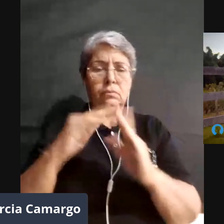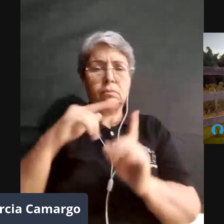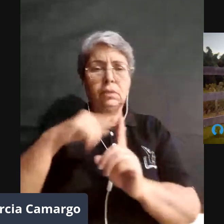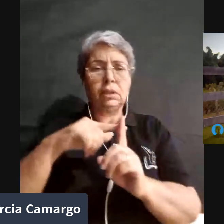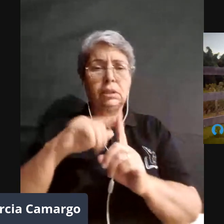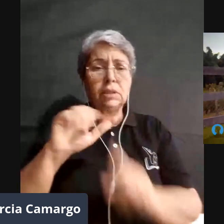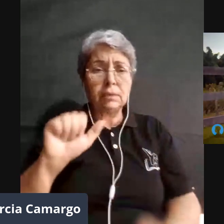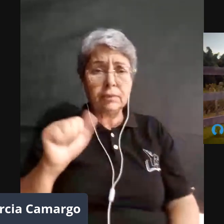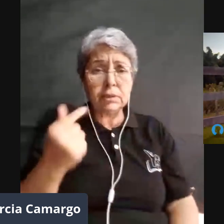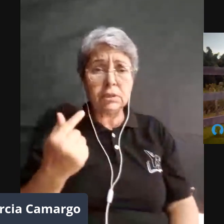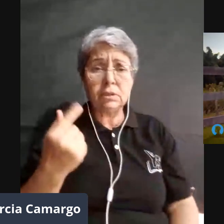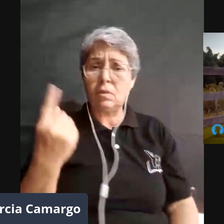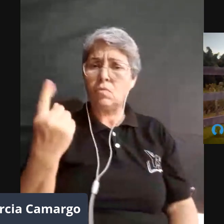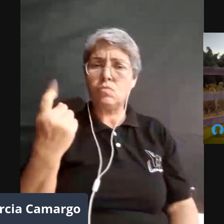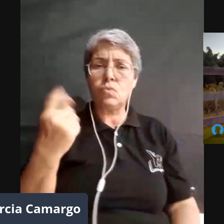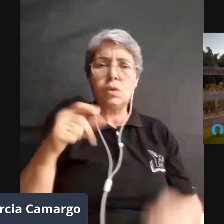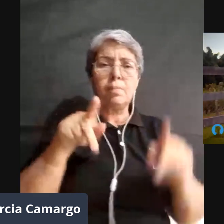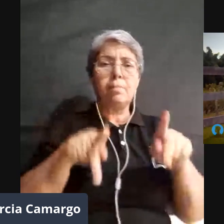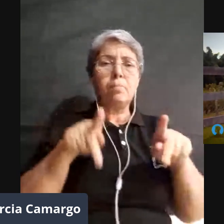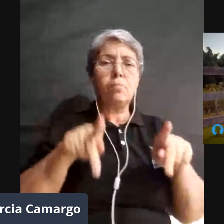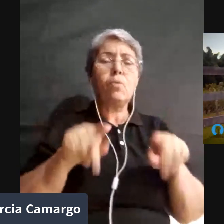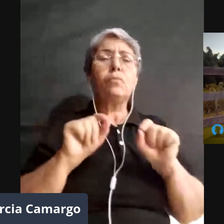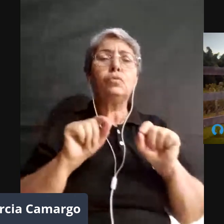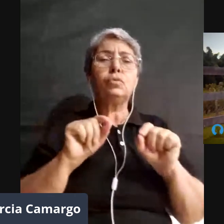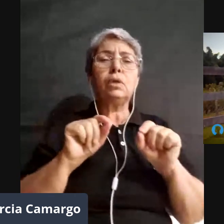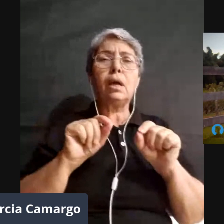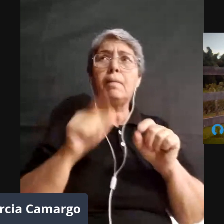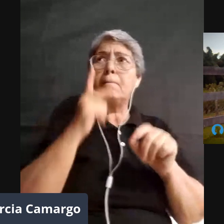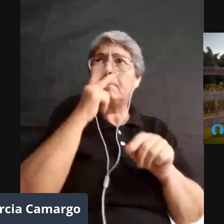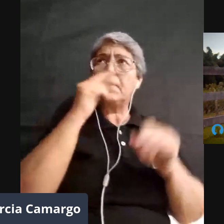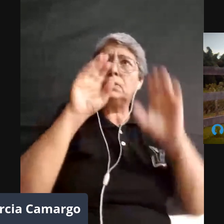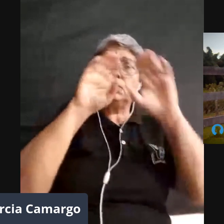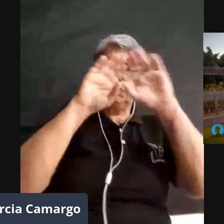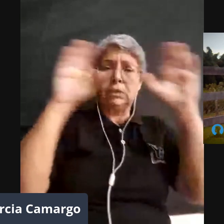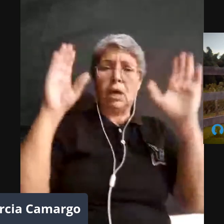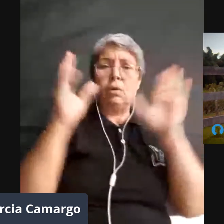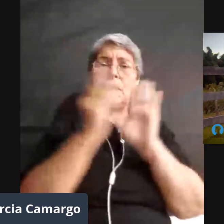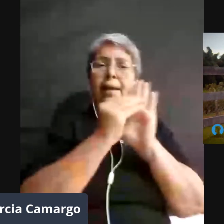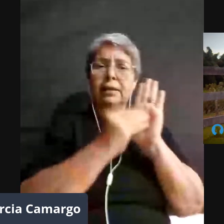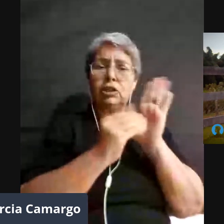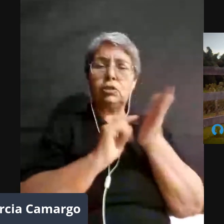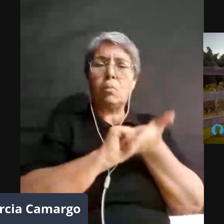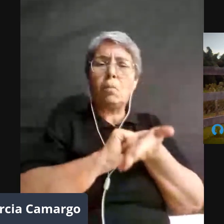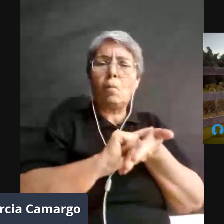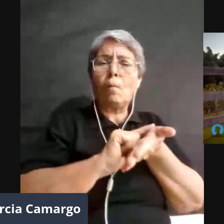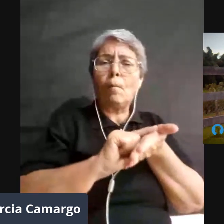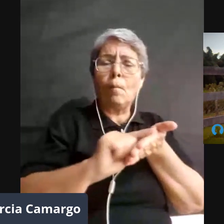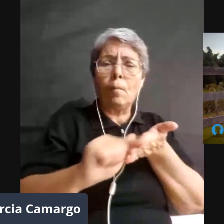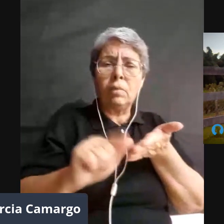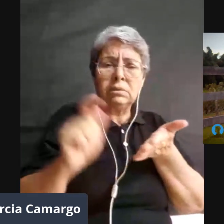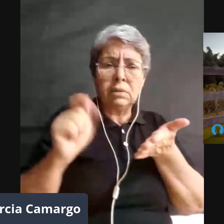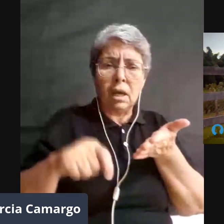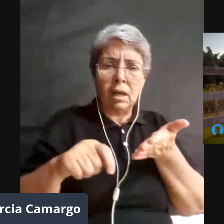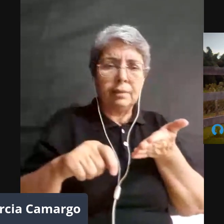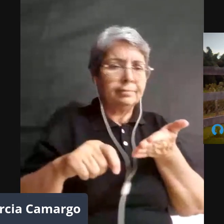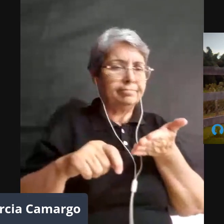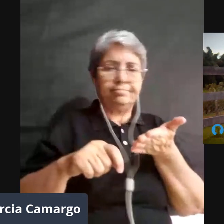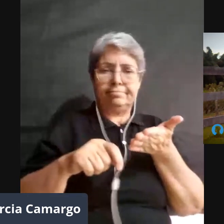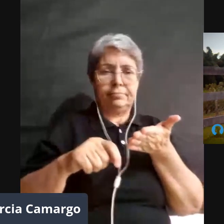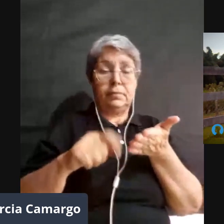que a morte não purifica os livros de registros celestiais. A purificação deve ocorrer no juízo